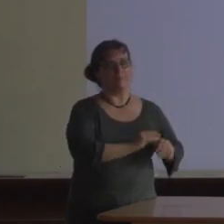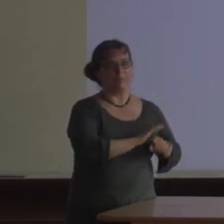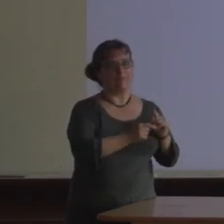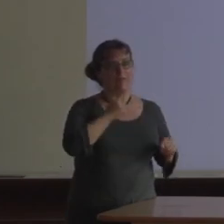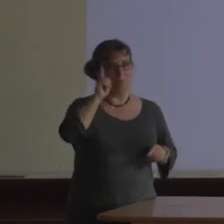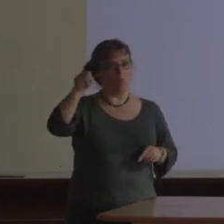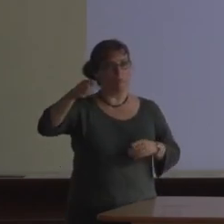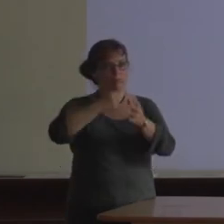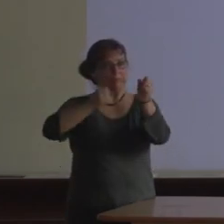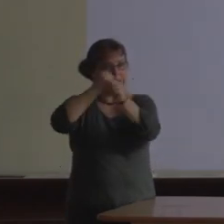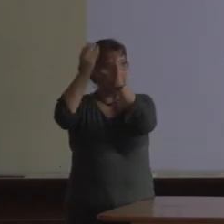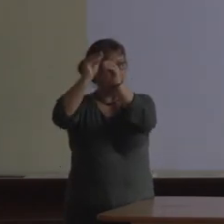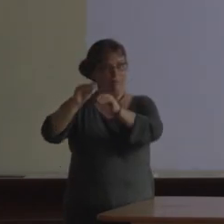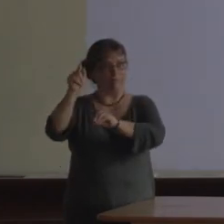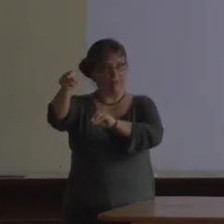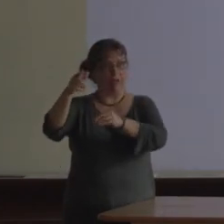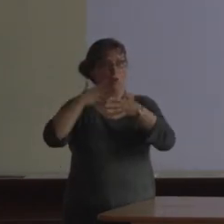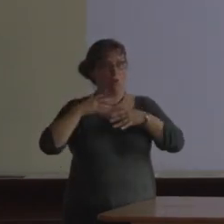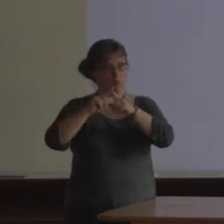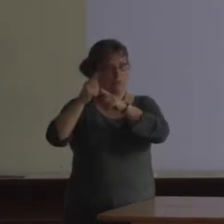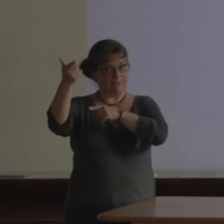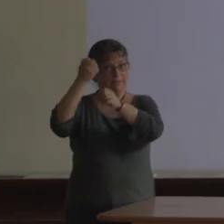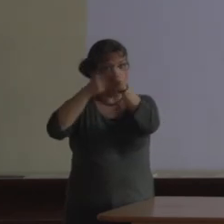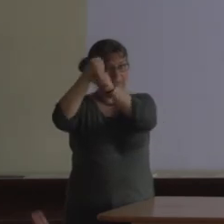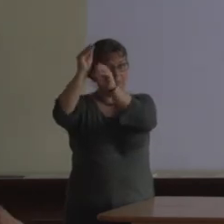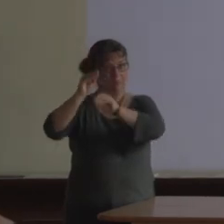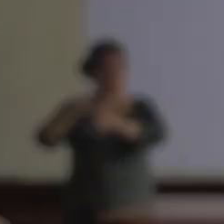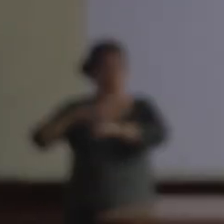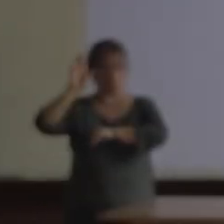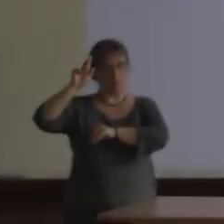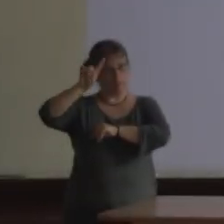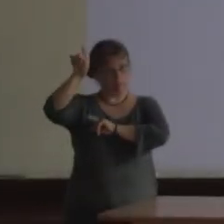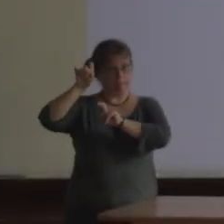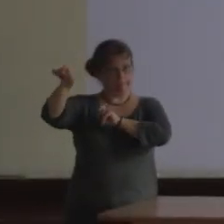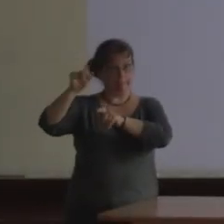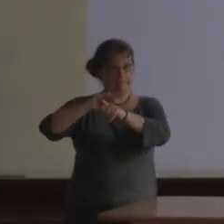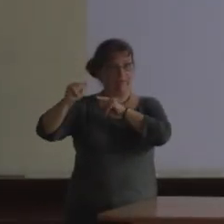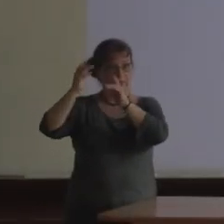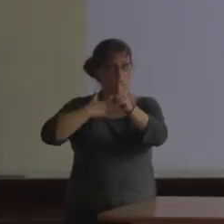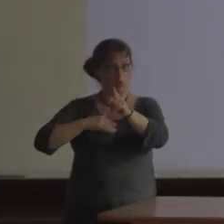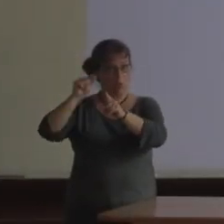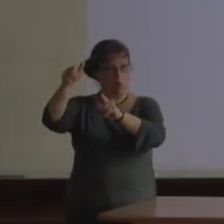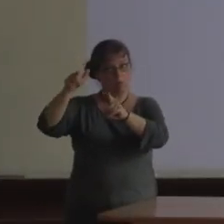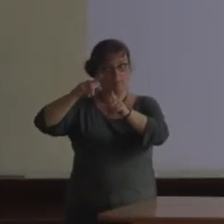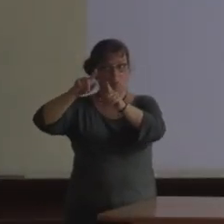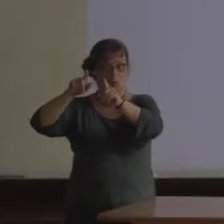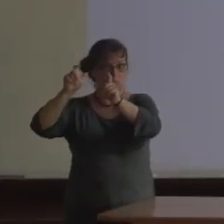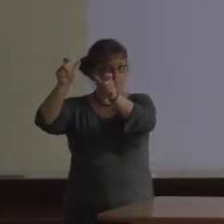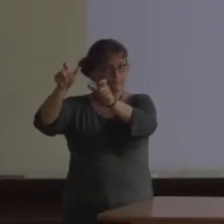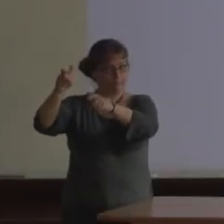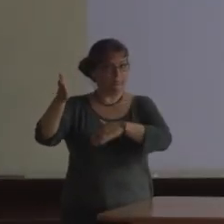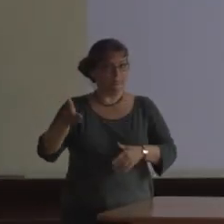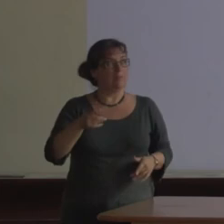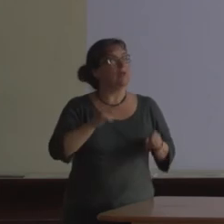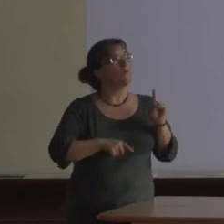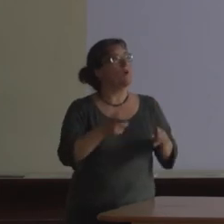pour s'assurer que ce comportement est... Ou peut-être la question, c'est quand je l'utilise de telle manière, est-ce que l'idée que